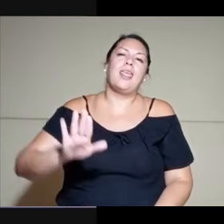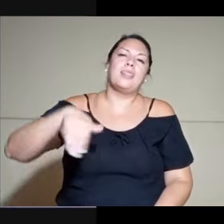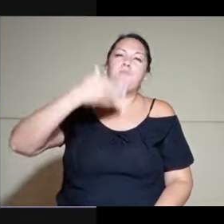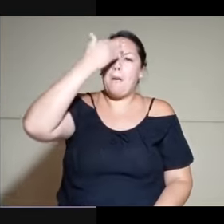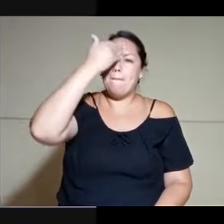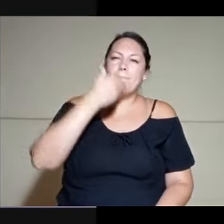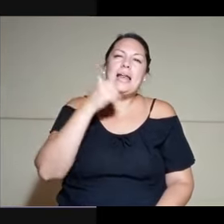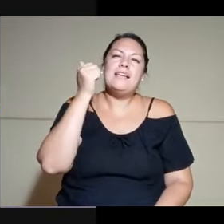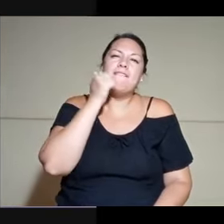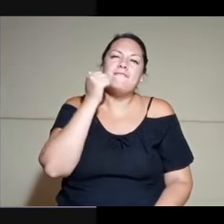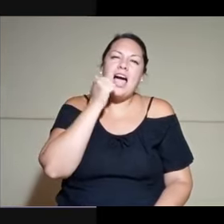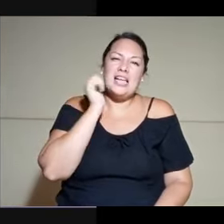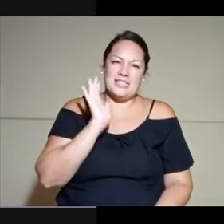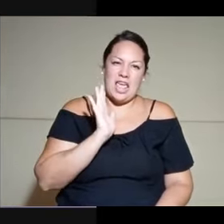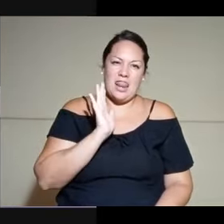¿Entiendes?